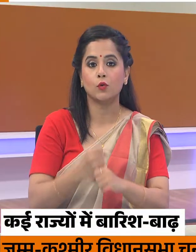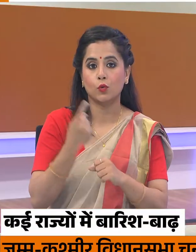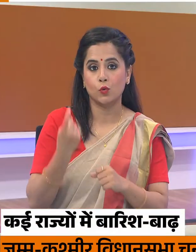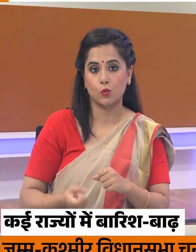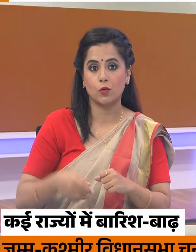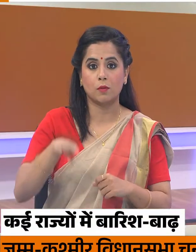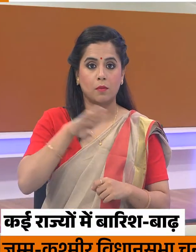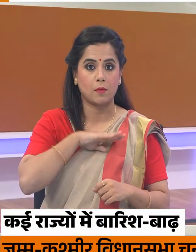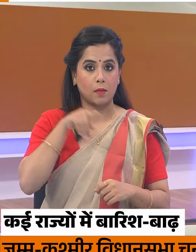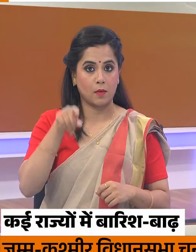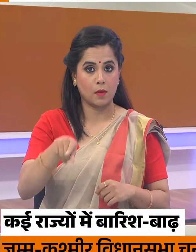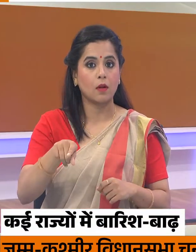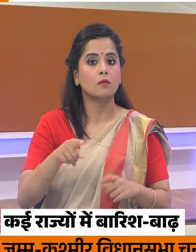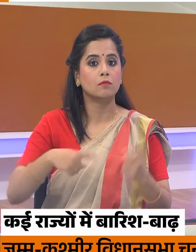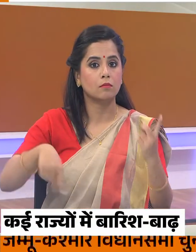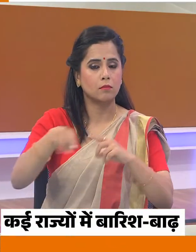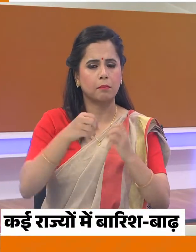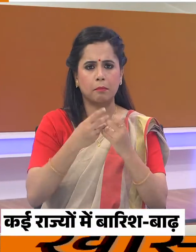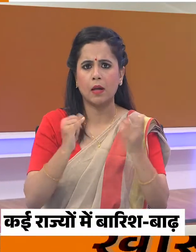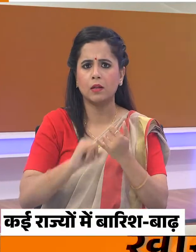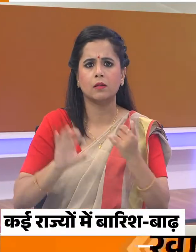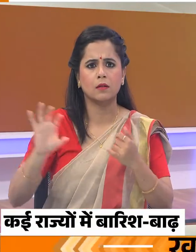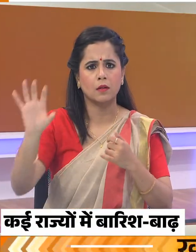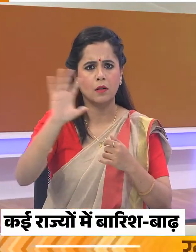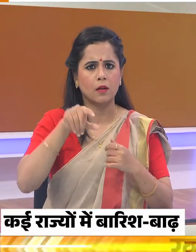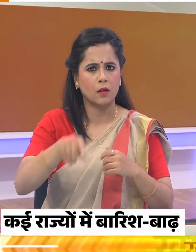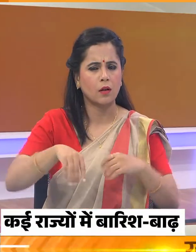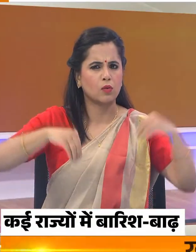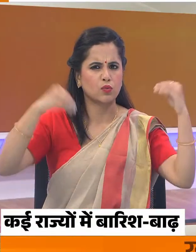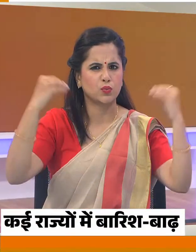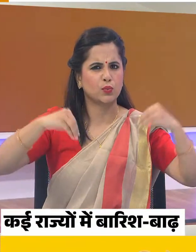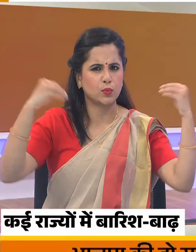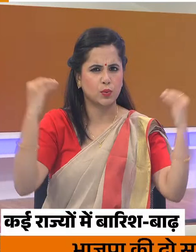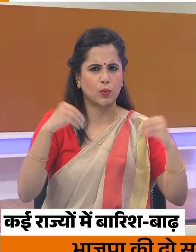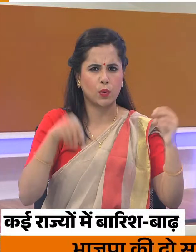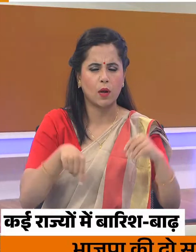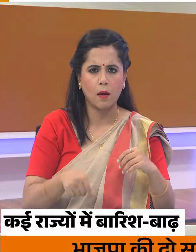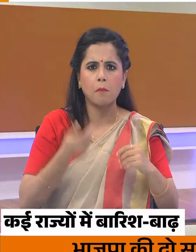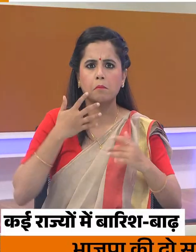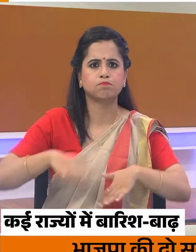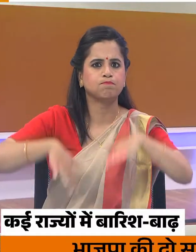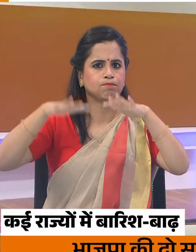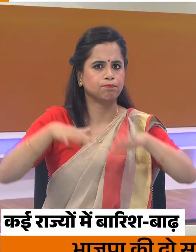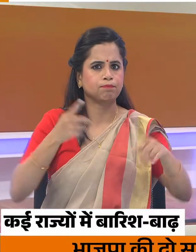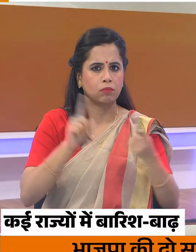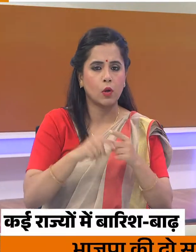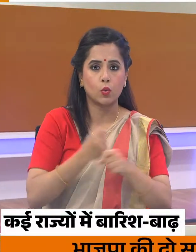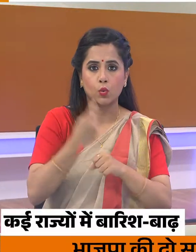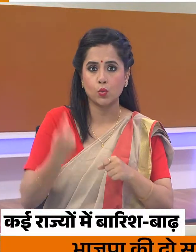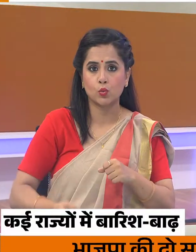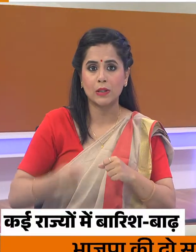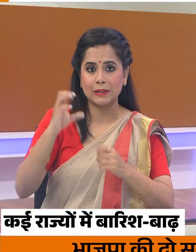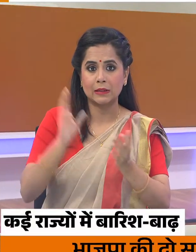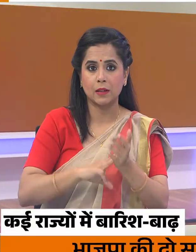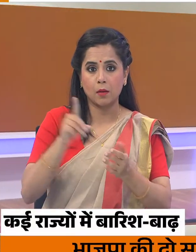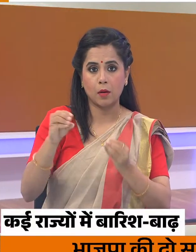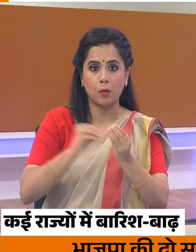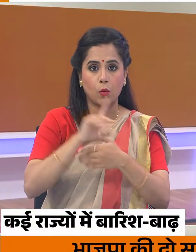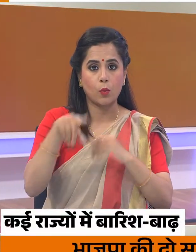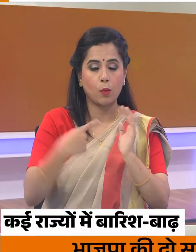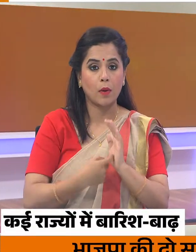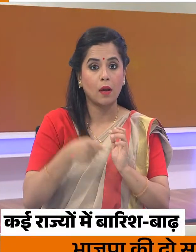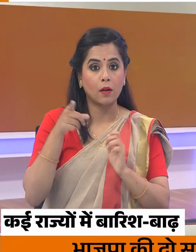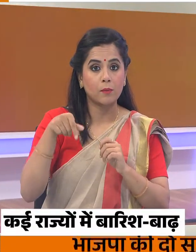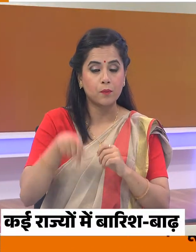गुजरात और महाराष्ट्र सहित कई राज्यों में भारी बारिश और बाढ़ का कहर। गुजरात के मुख्यमंत्री भूपेंद्र पटेल